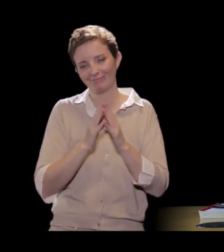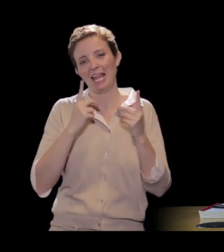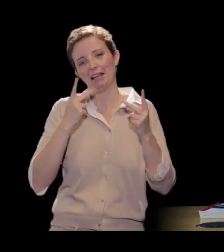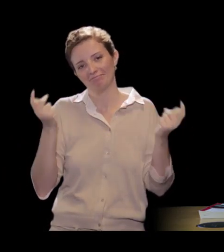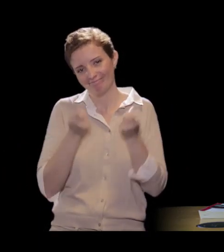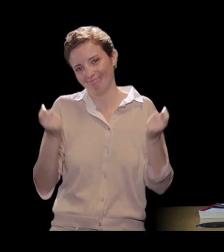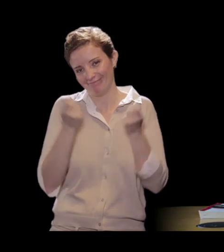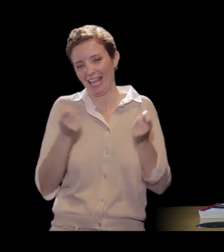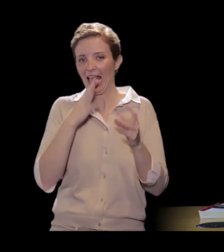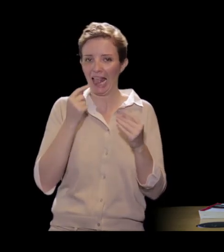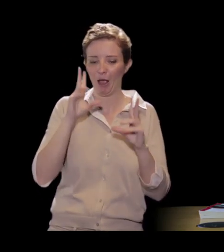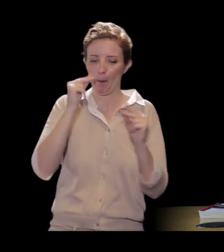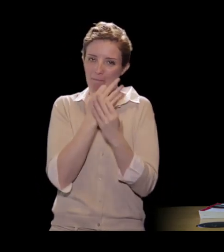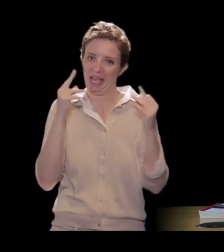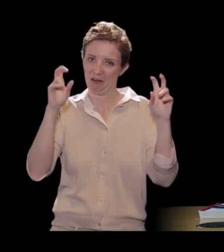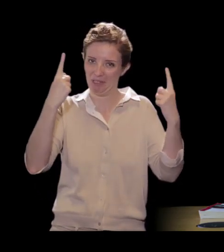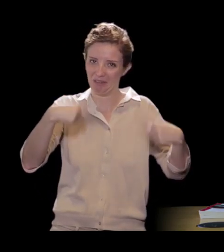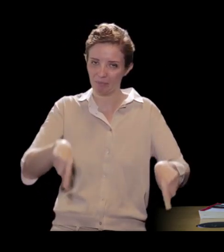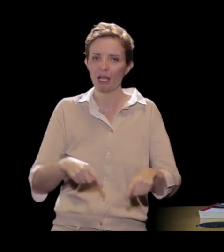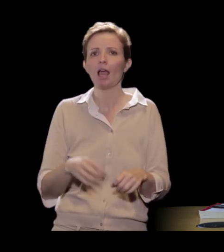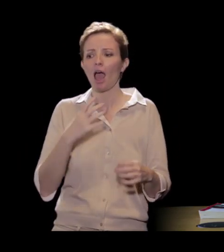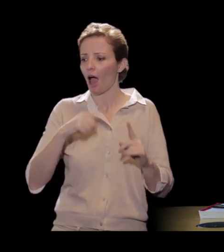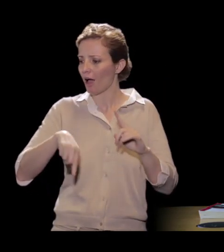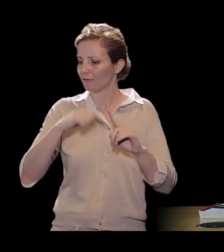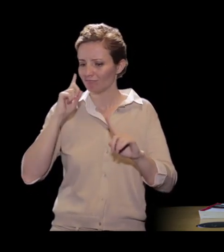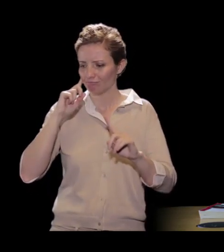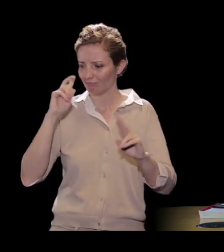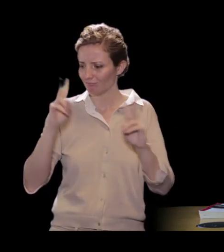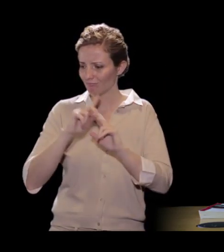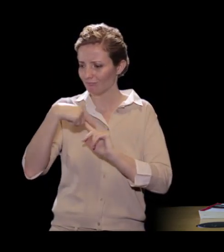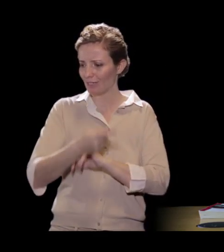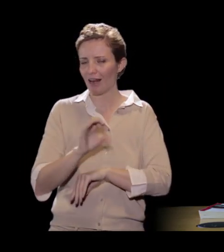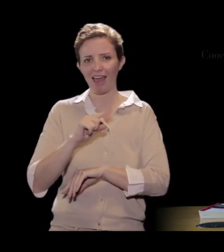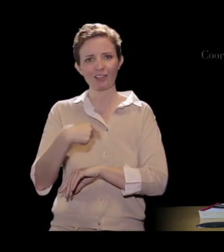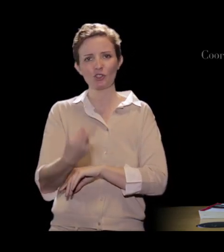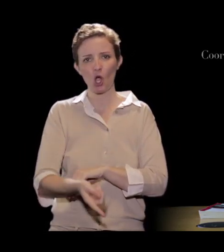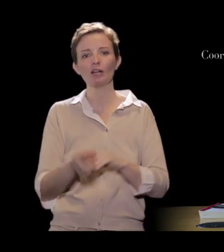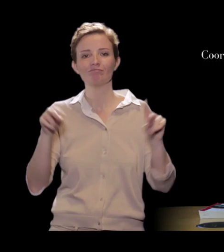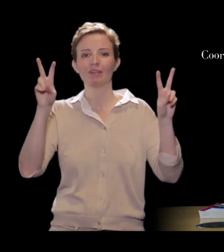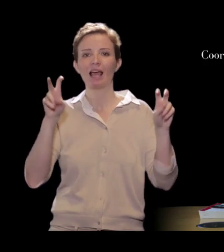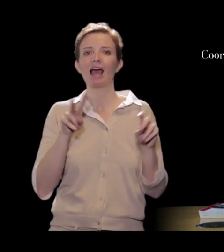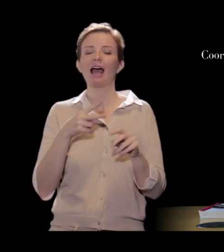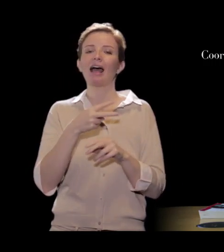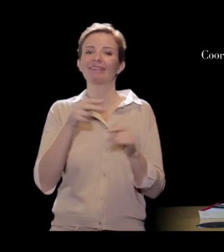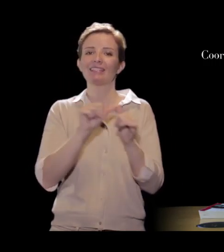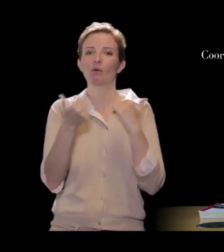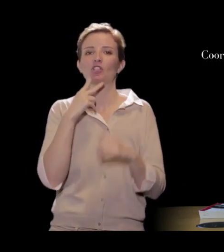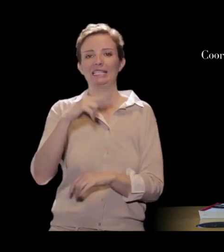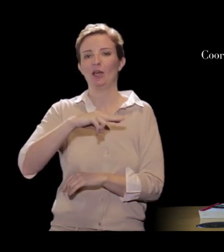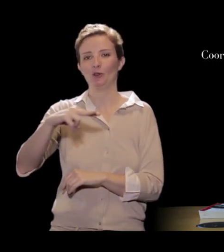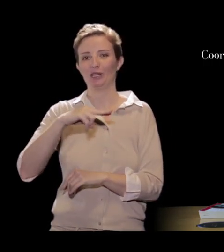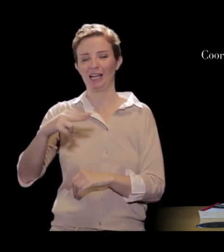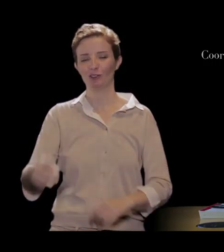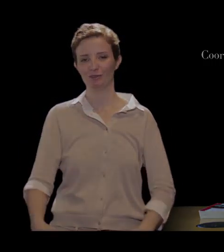con l'argomento rimando poi ci rivedremo quali la prossima lezione nella quale tratteremo ladies equazioni di secondo grado